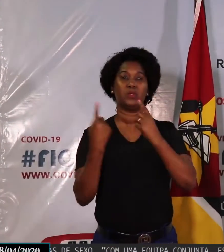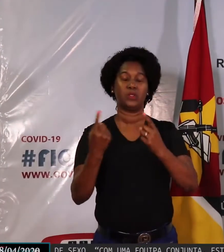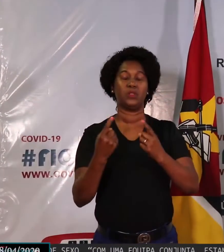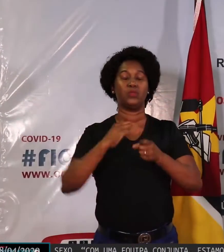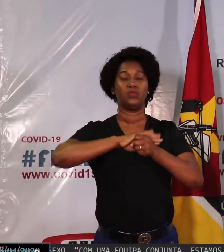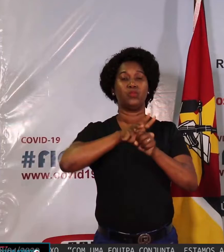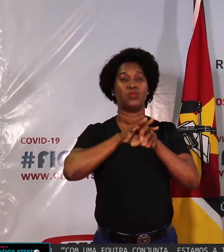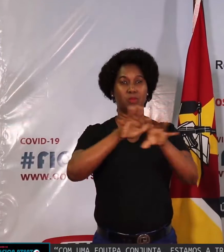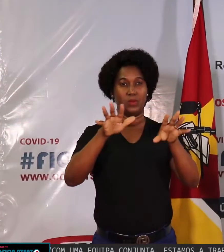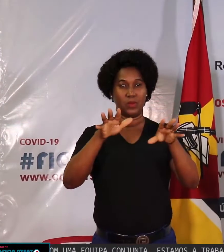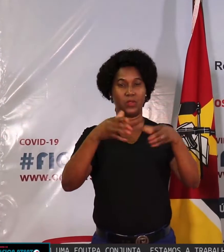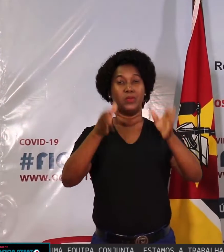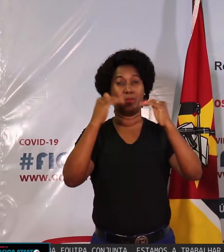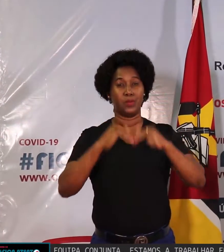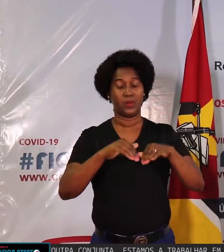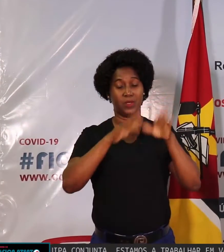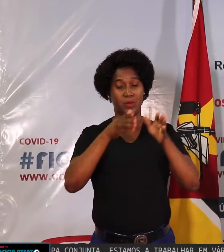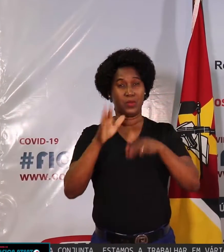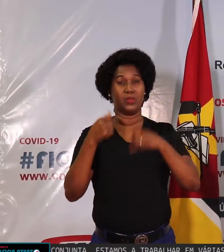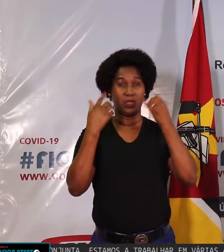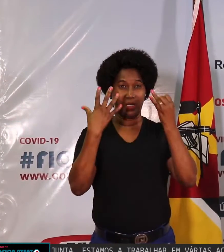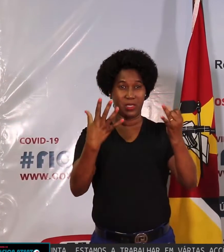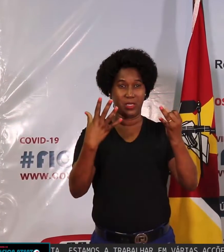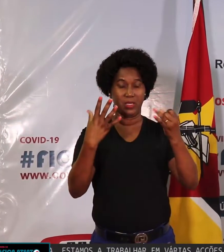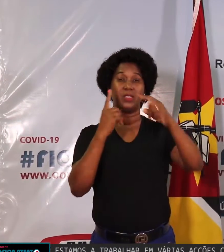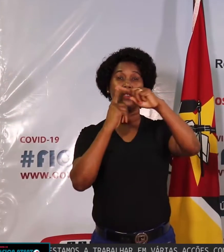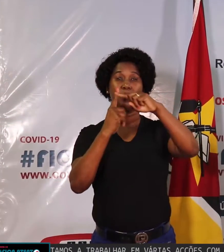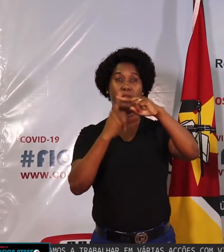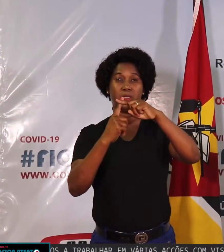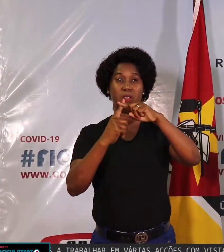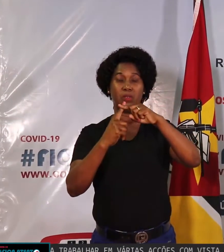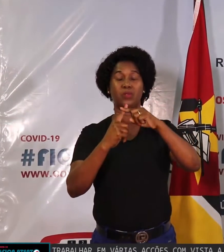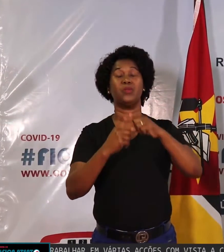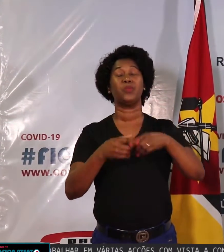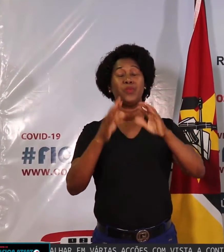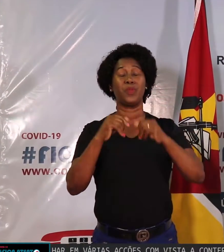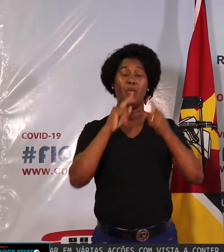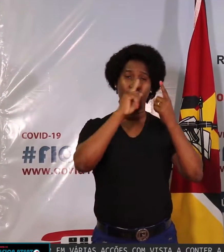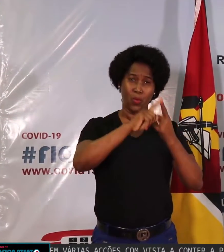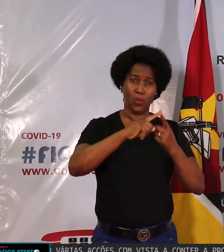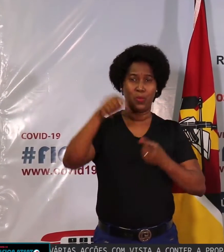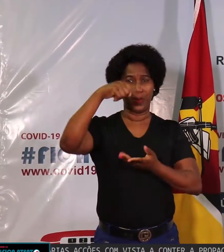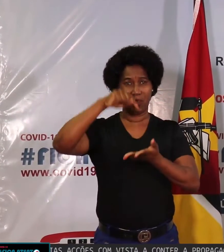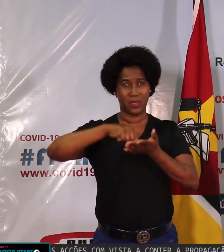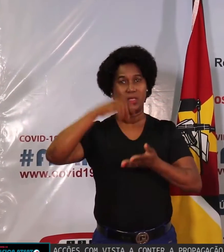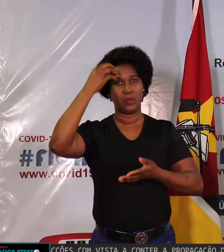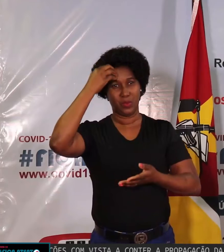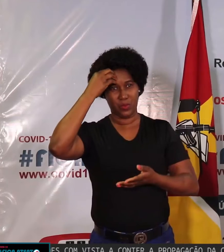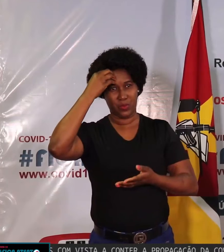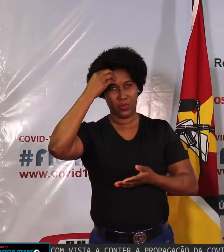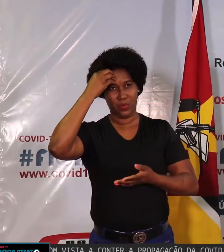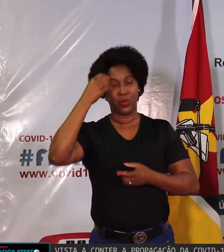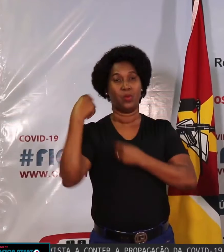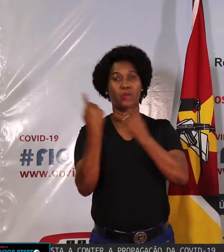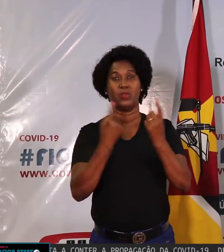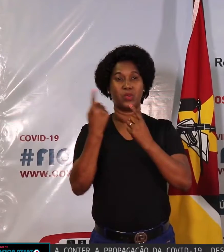Dos 7 casos positivos, 1 registrou-se na cidade de Maputo, tratando-se de um